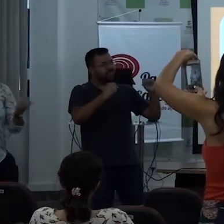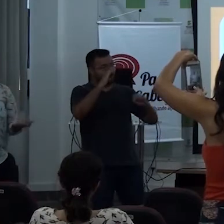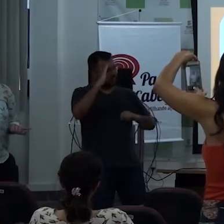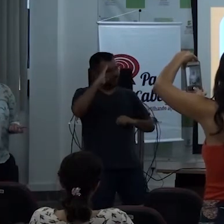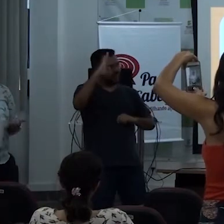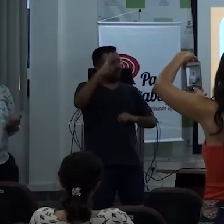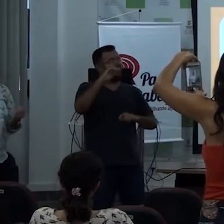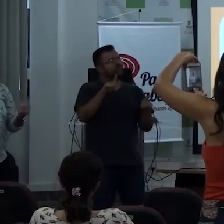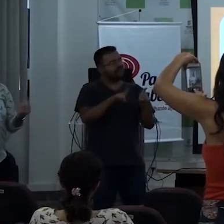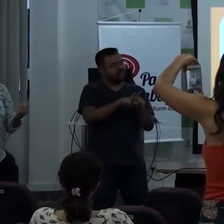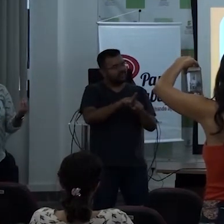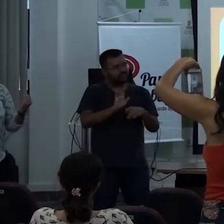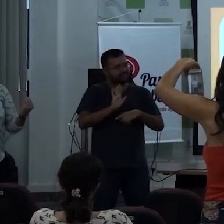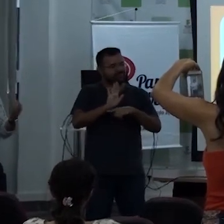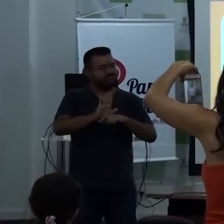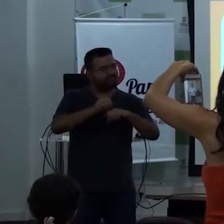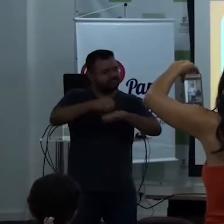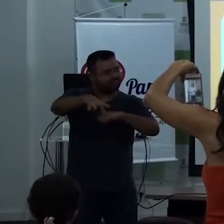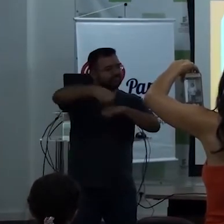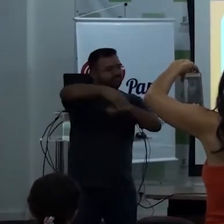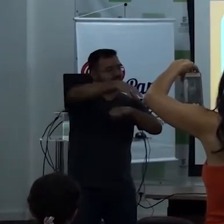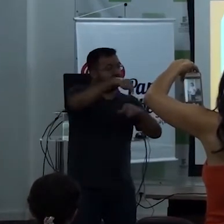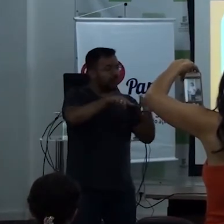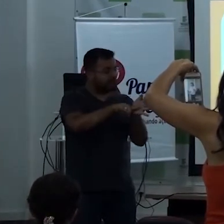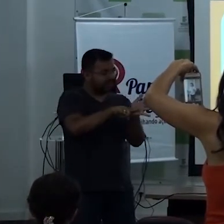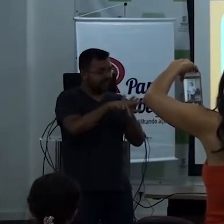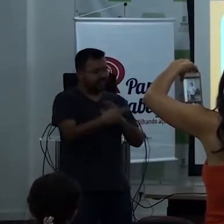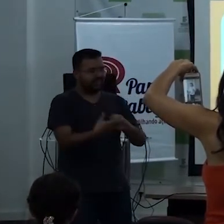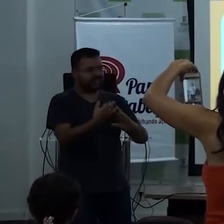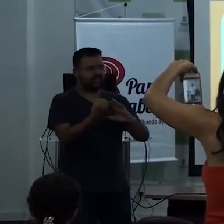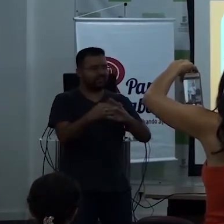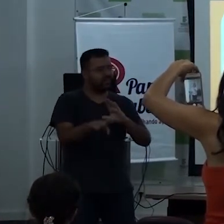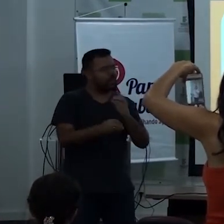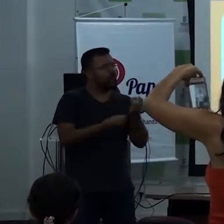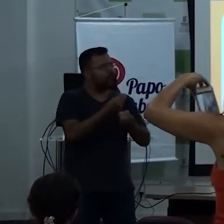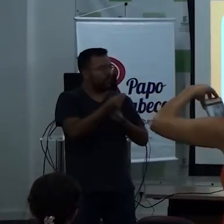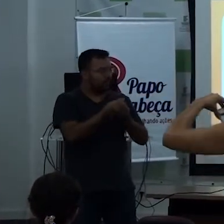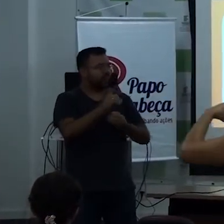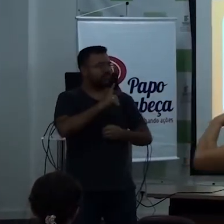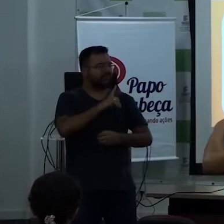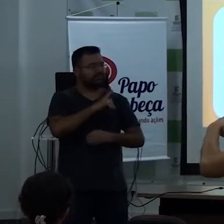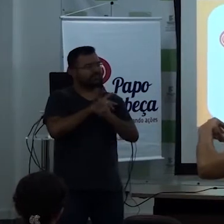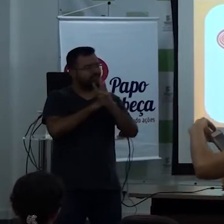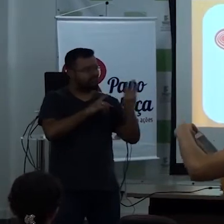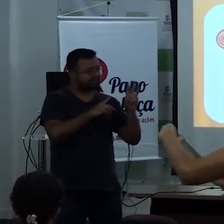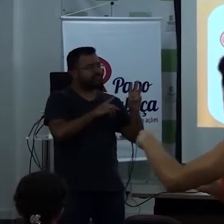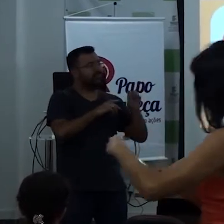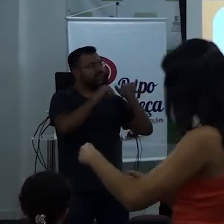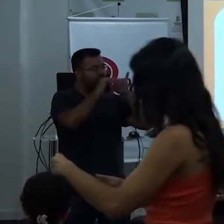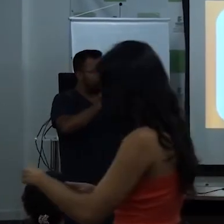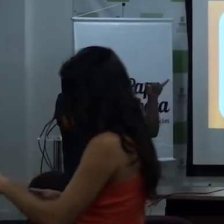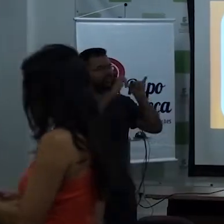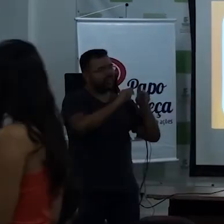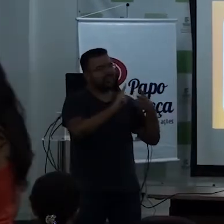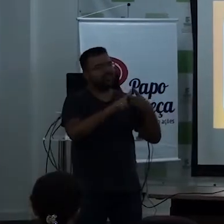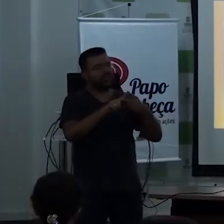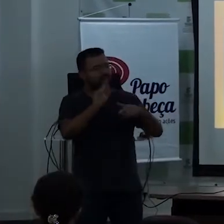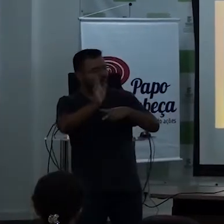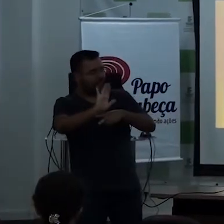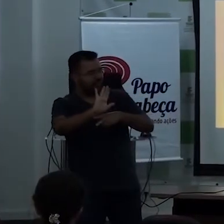para a divulgação da pesquisa do CEPOL, seja através do Notícias CEPOL, da produção de vídeos, né, até